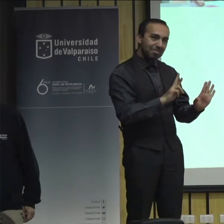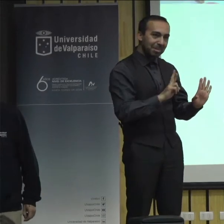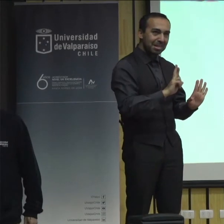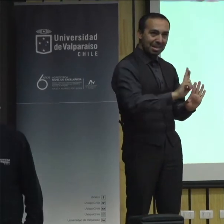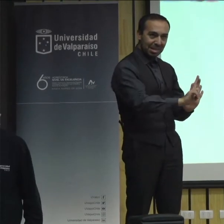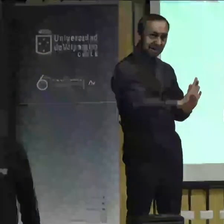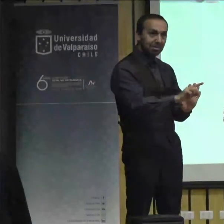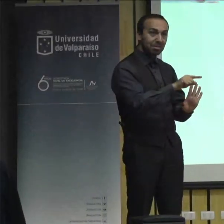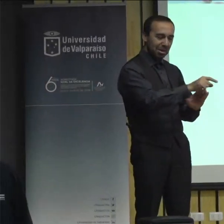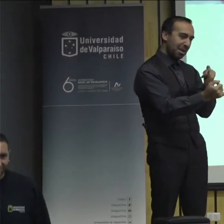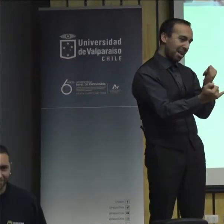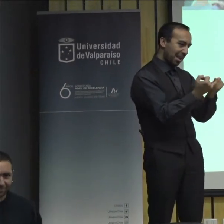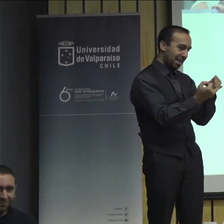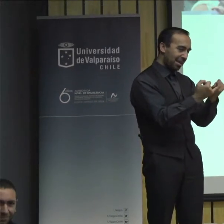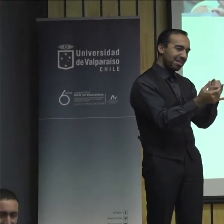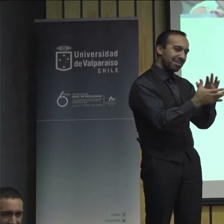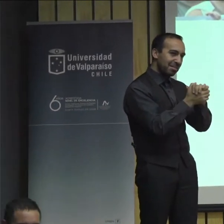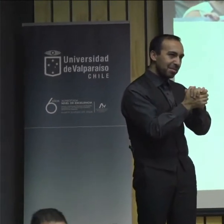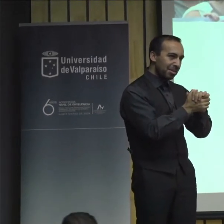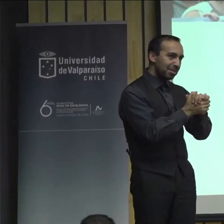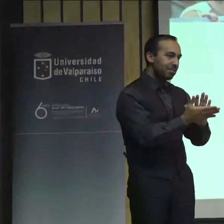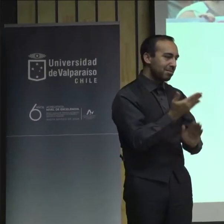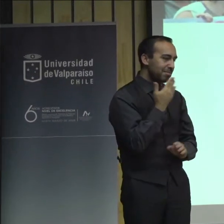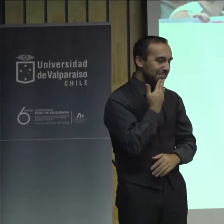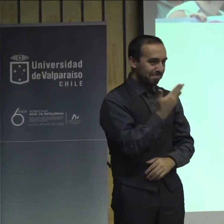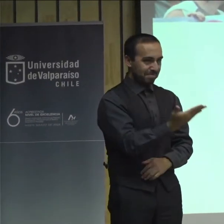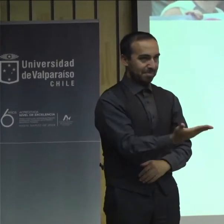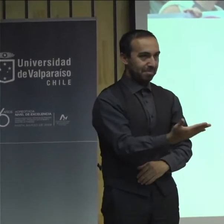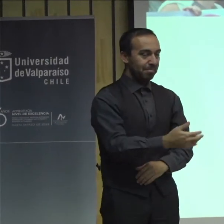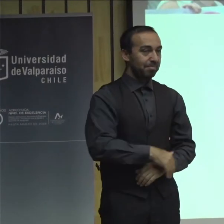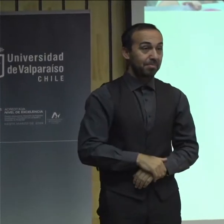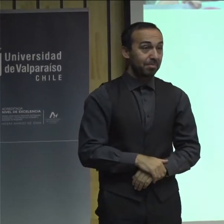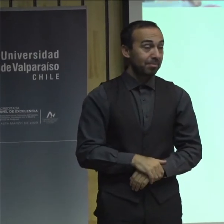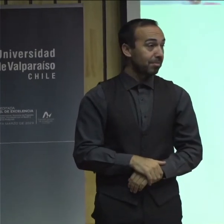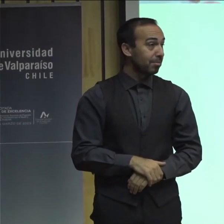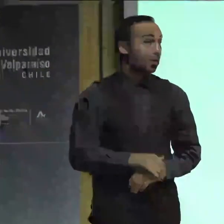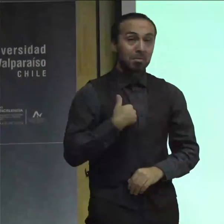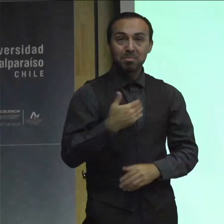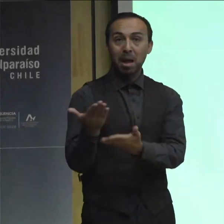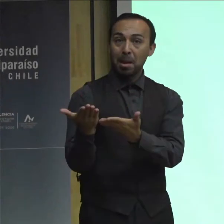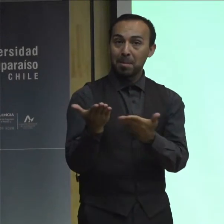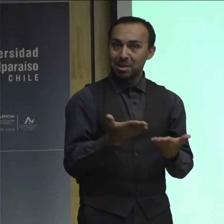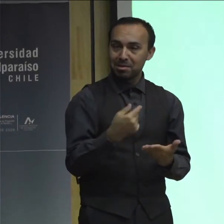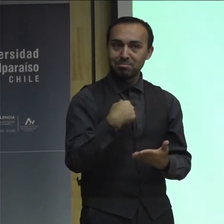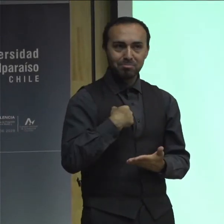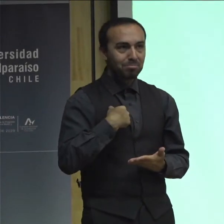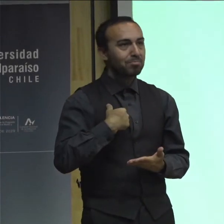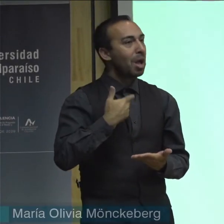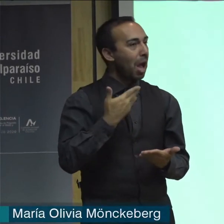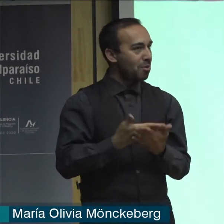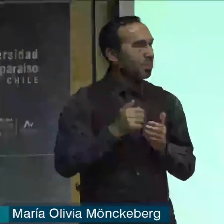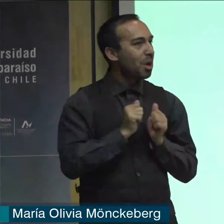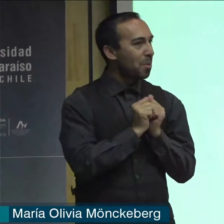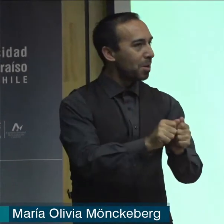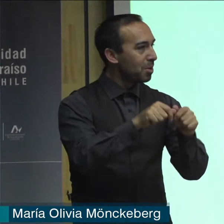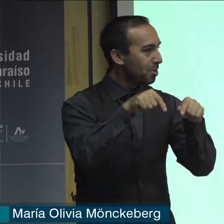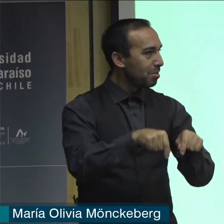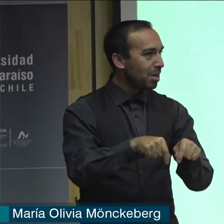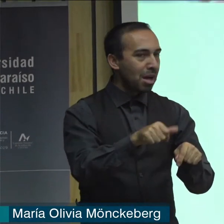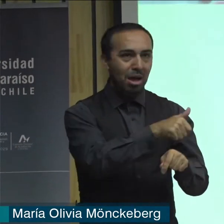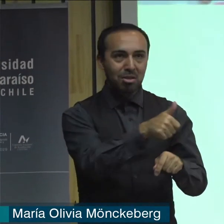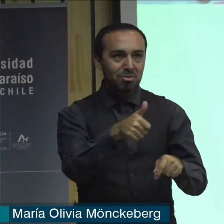amigo Osvaldo Corrales por la invitación para estar con ustedes hoy Gracias